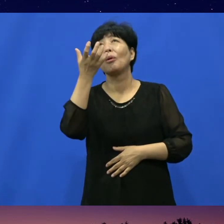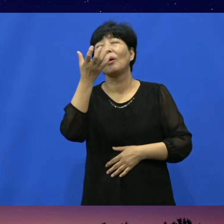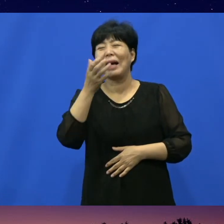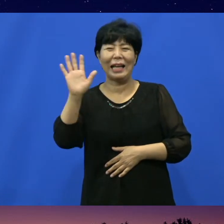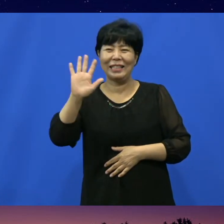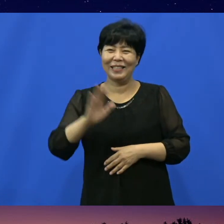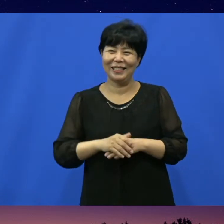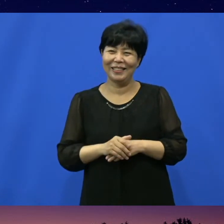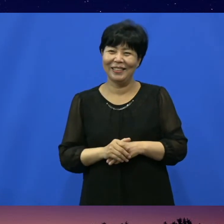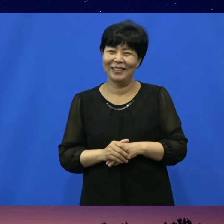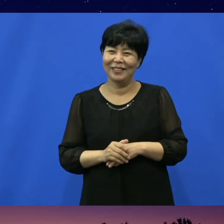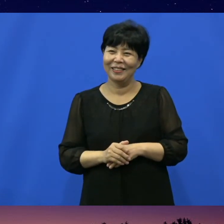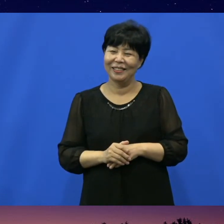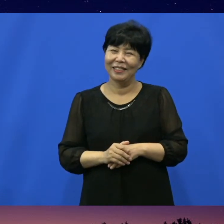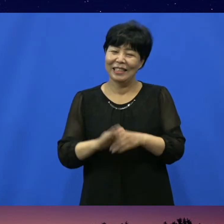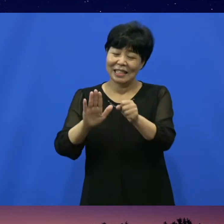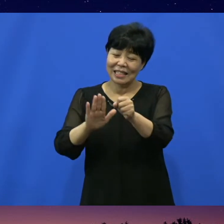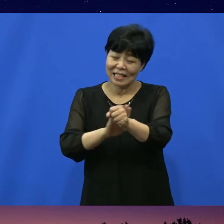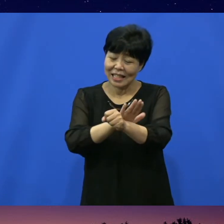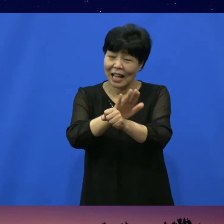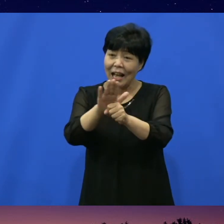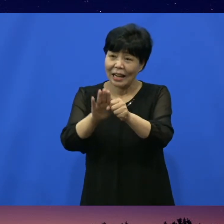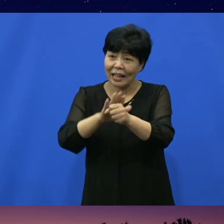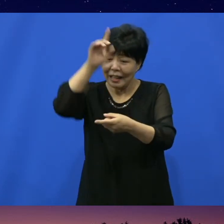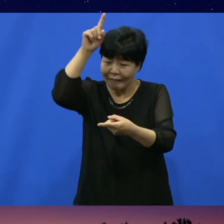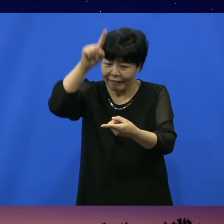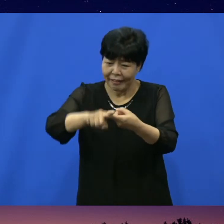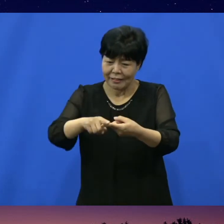여러분, 사랑의 속성이 뭐냐면 적극적이에요.